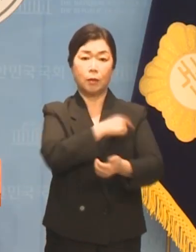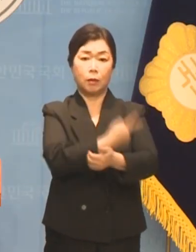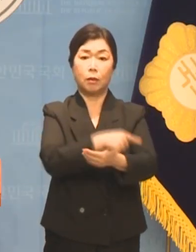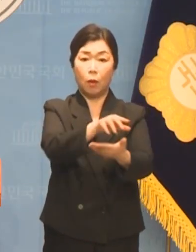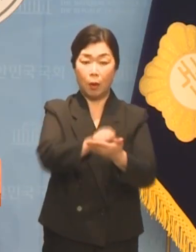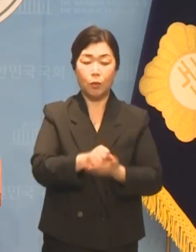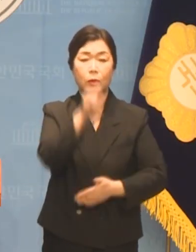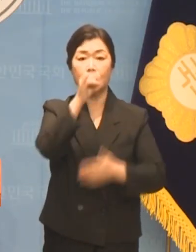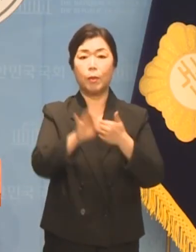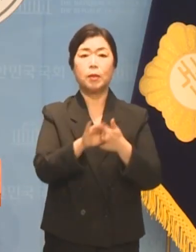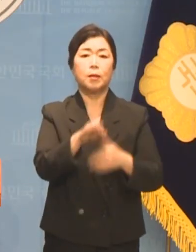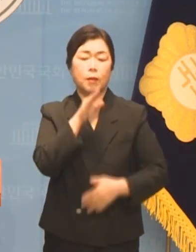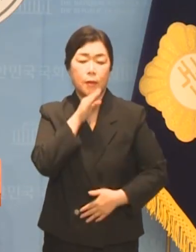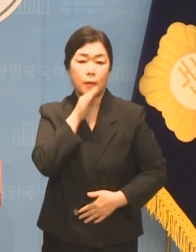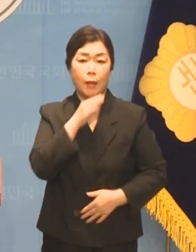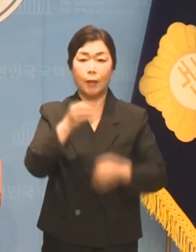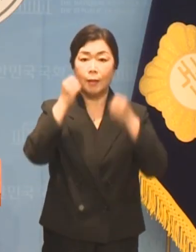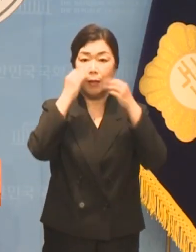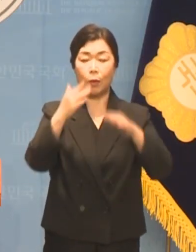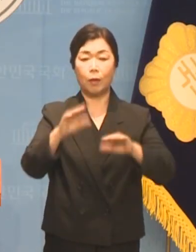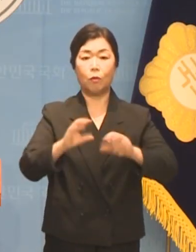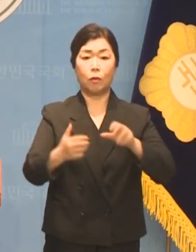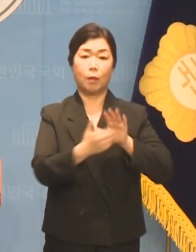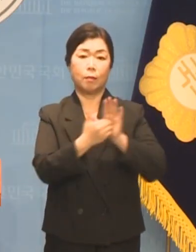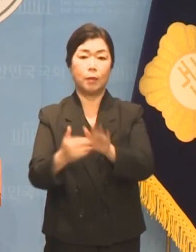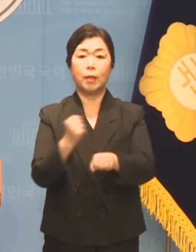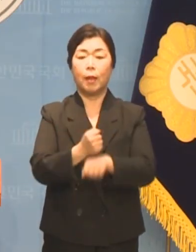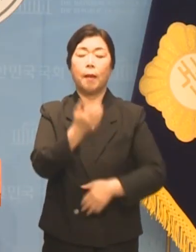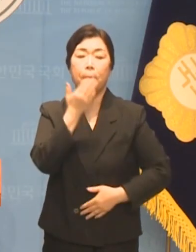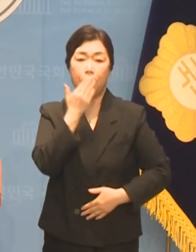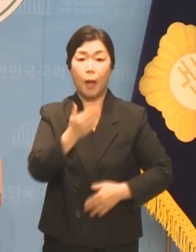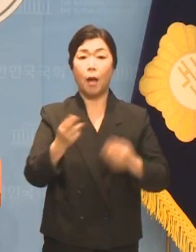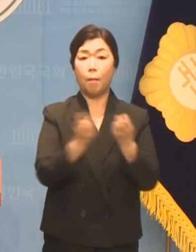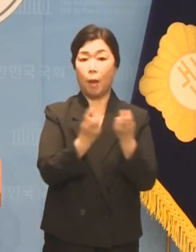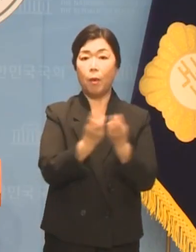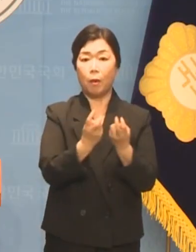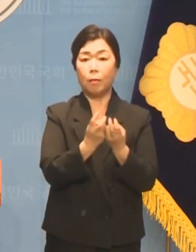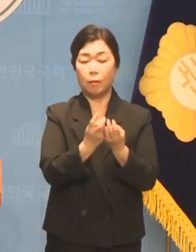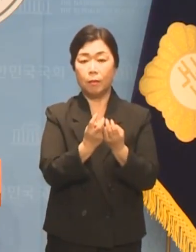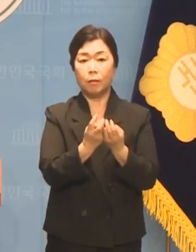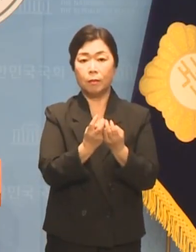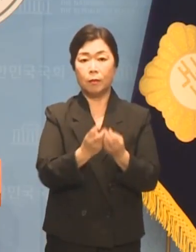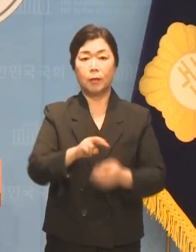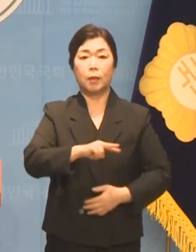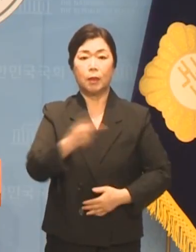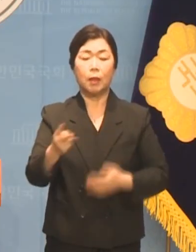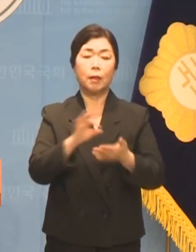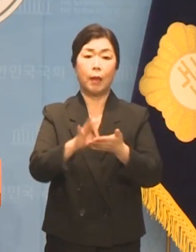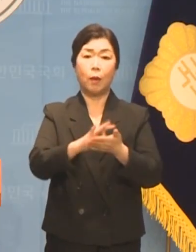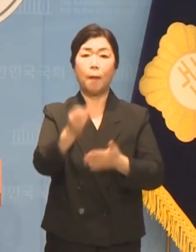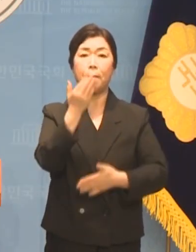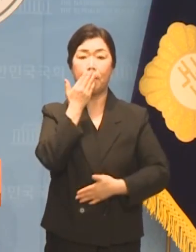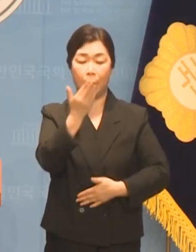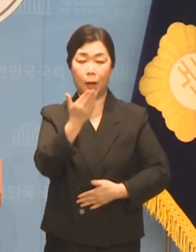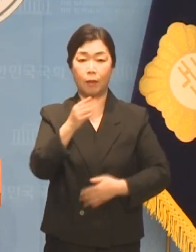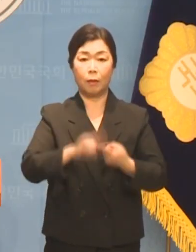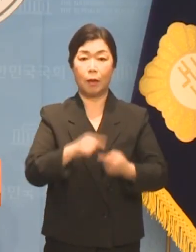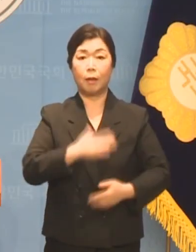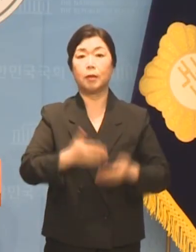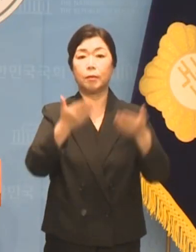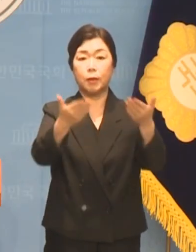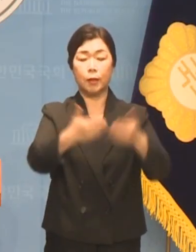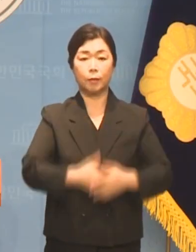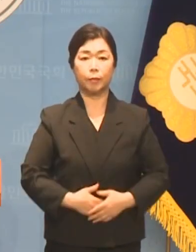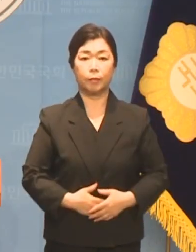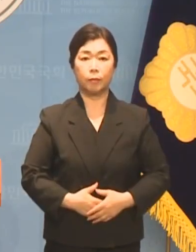한 실질적이고 새로운 안보 태세로 즉각 전환할 것임을 엄중히 선언합니다.